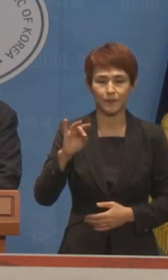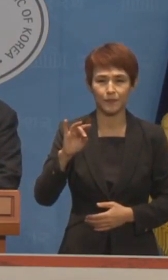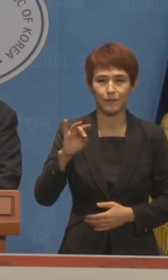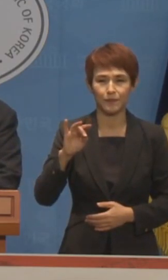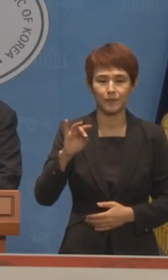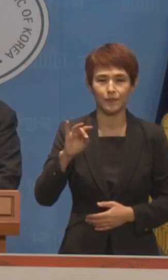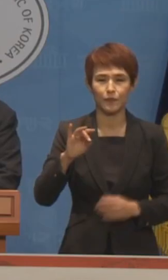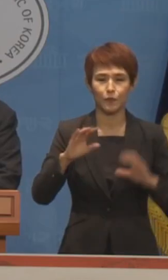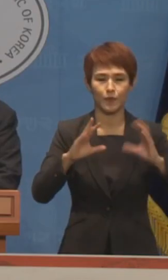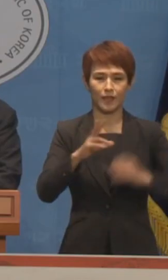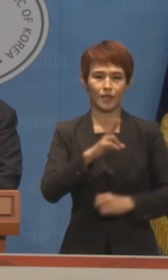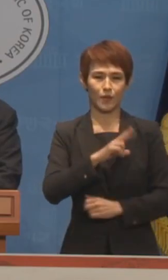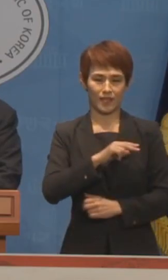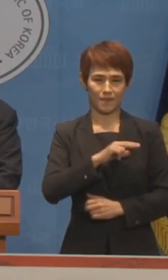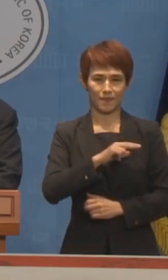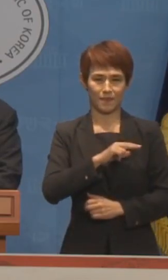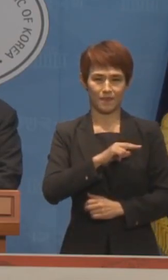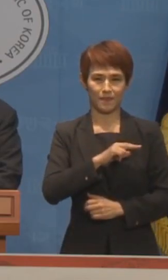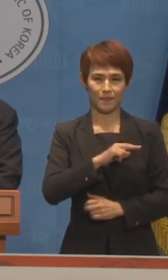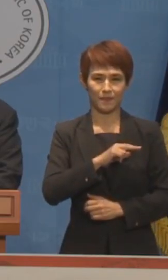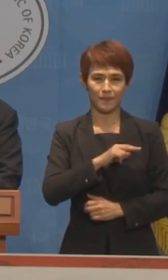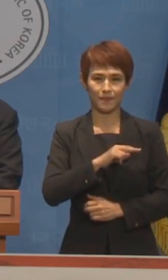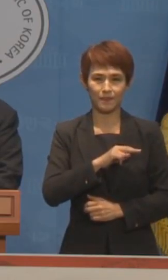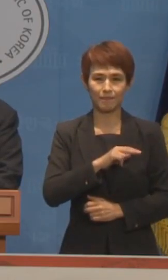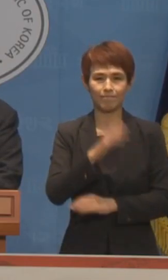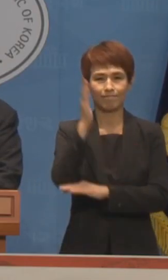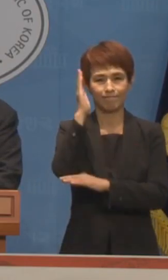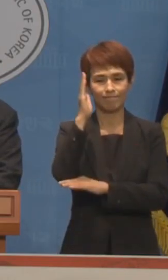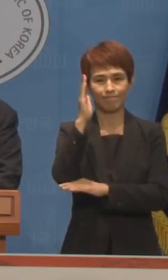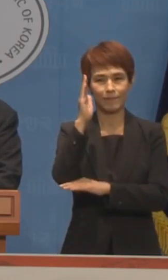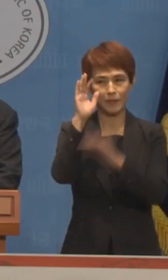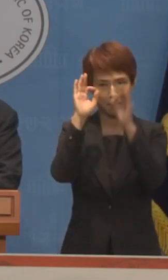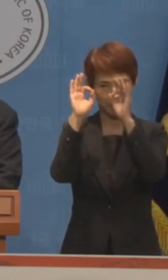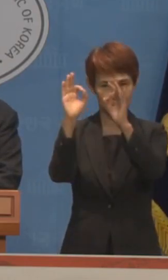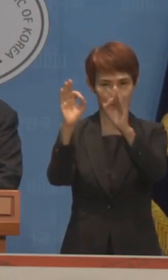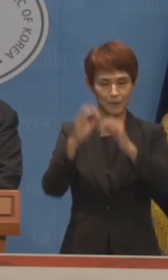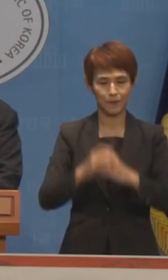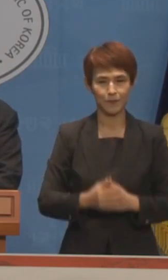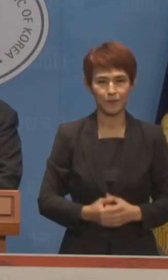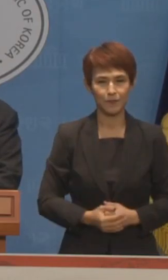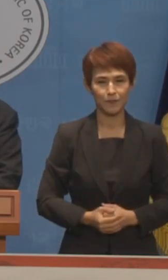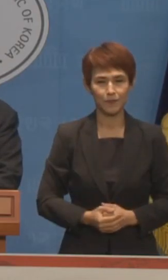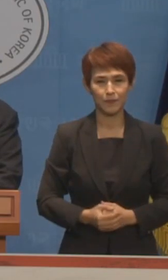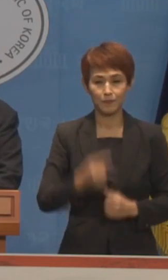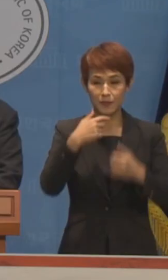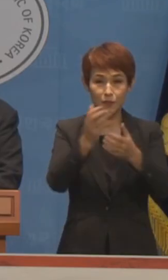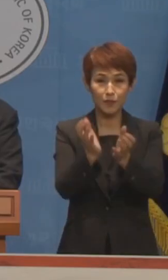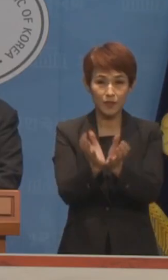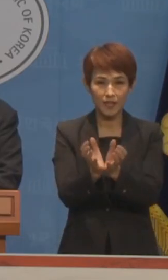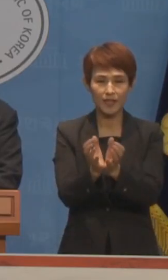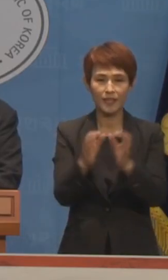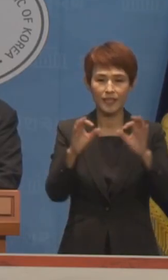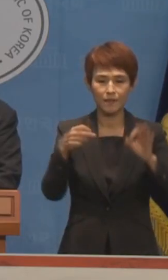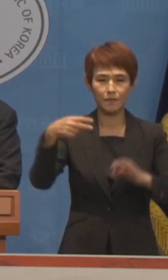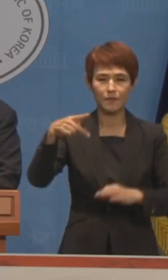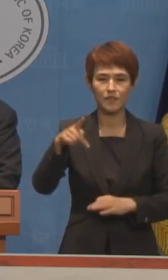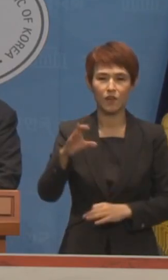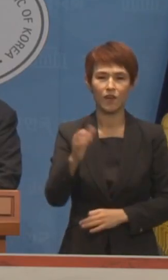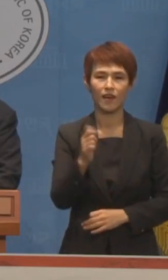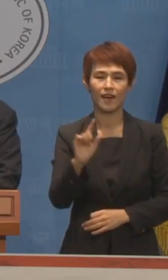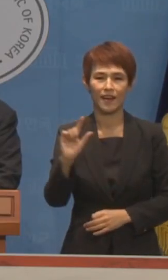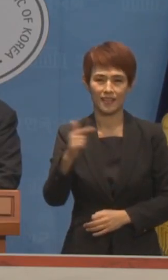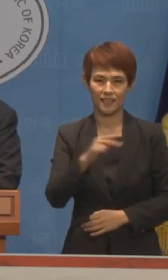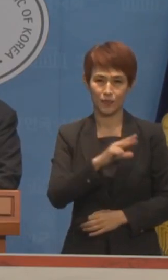해주신 국회의원님들 모두 발언을 먼저 들어보도록 하겠습니다. 먼저 더불어민주당의 김성환 의원님 발언